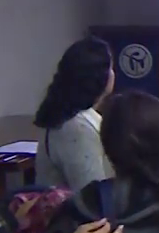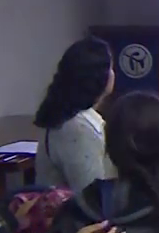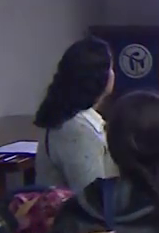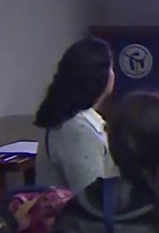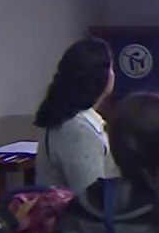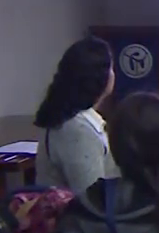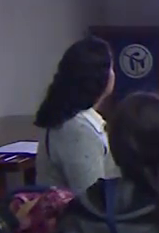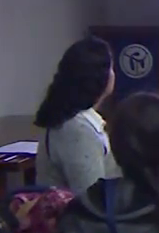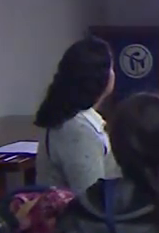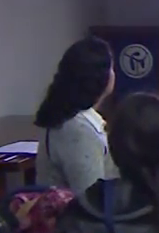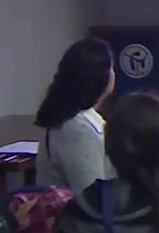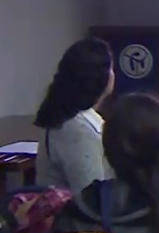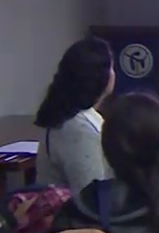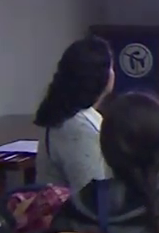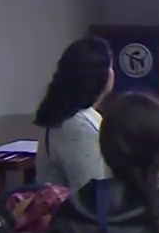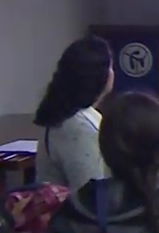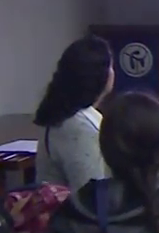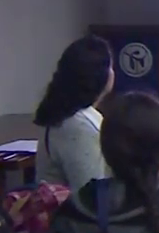principio